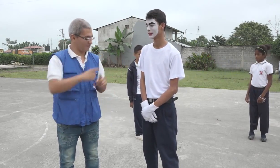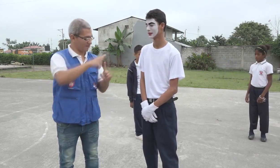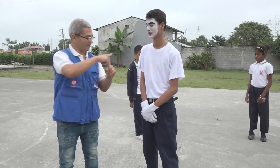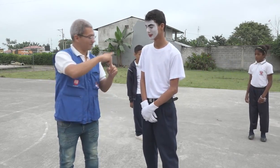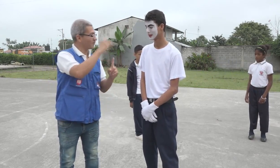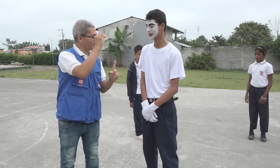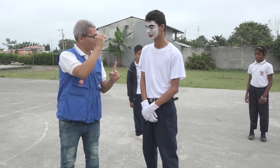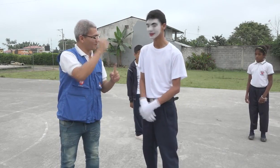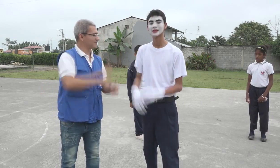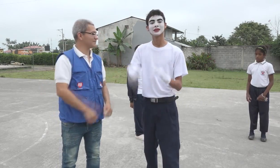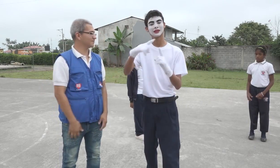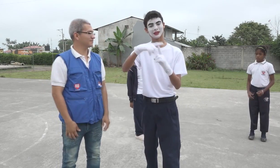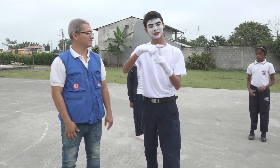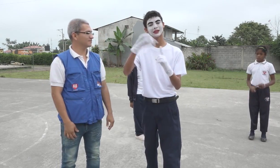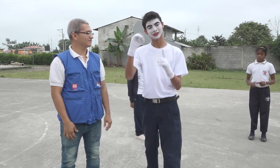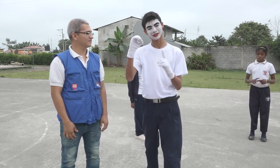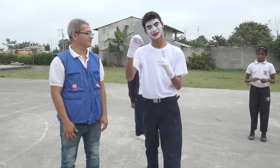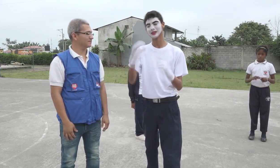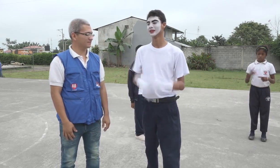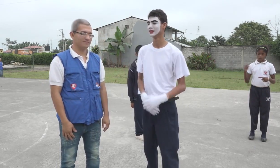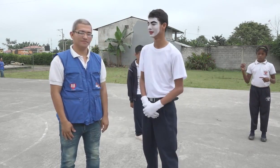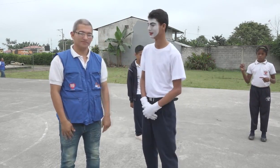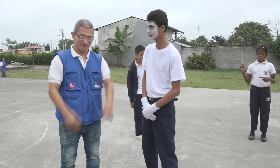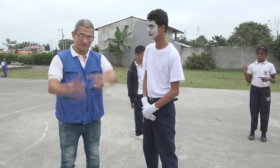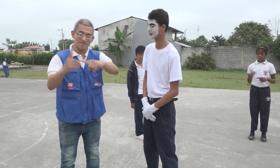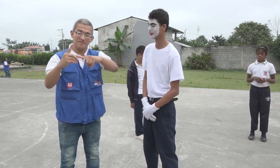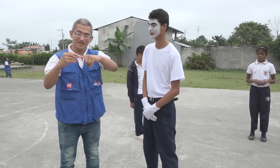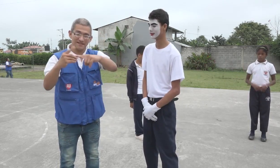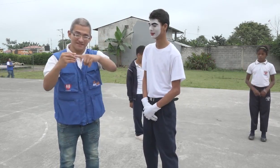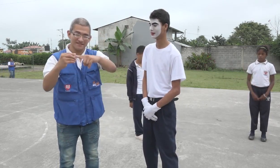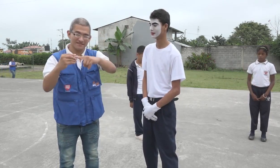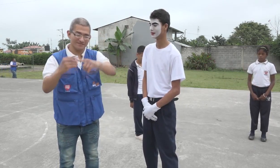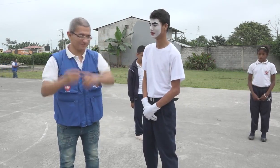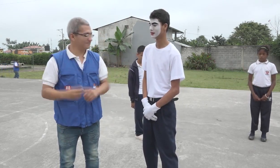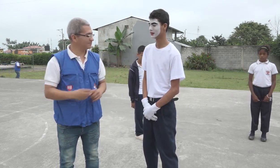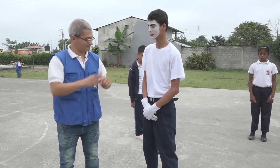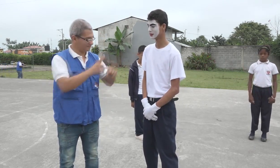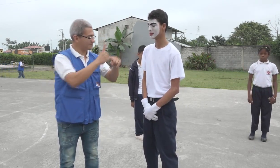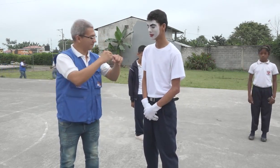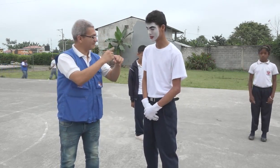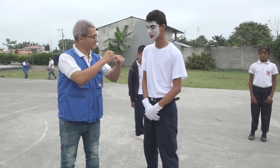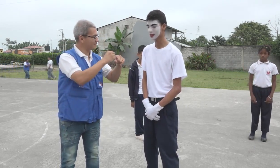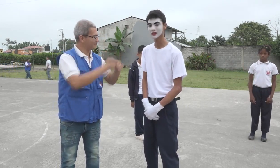tío, primo,